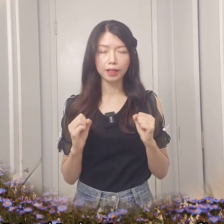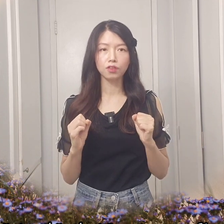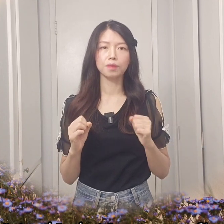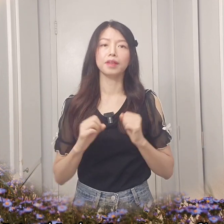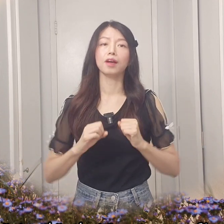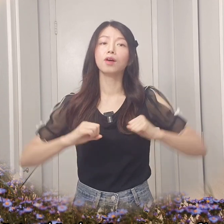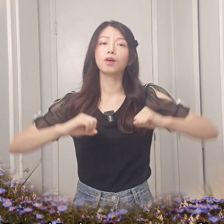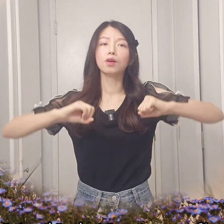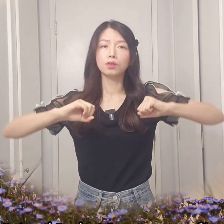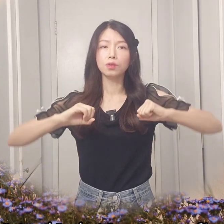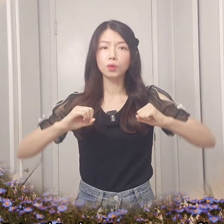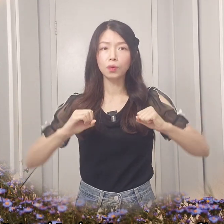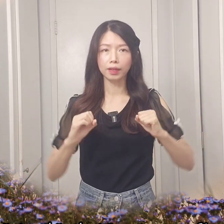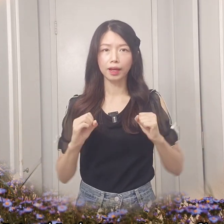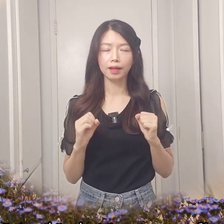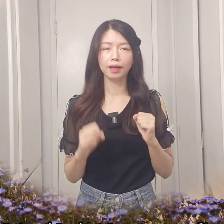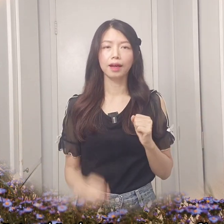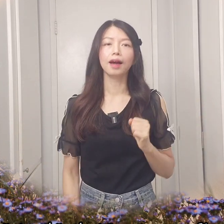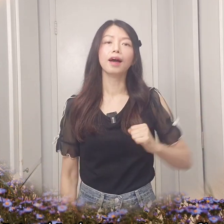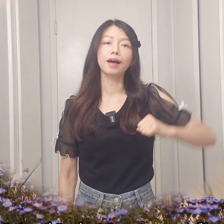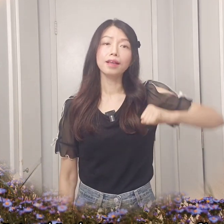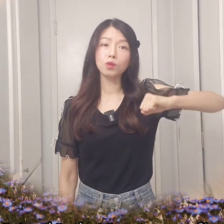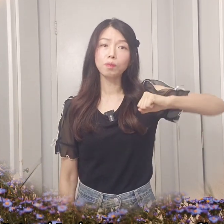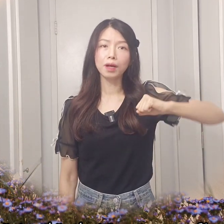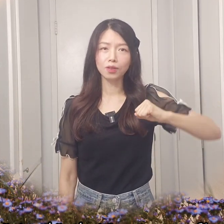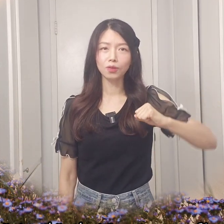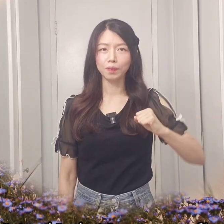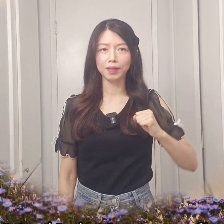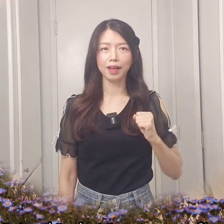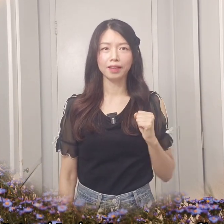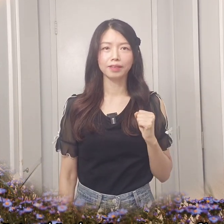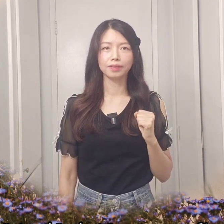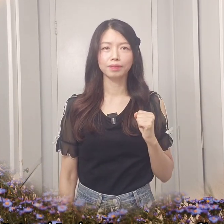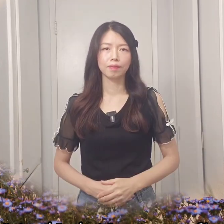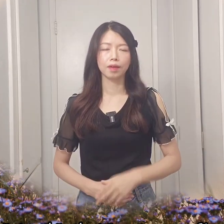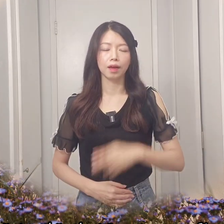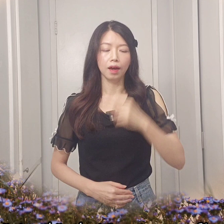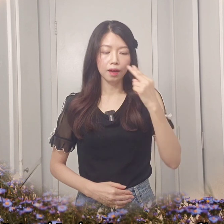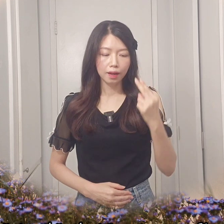겨드랑이를 닫아주시면 돼요. 순종하다. 한 손만 하셔도 됩니다.